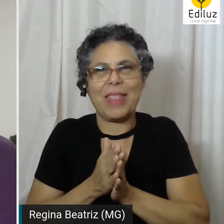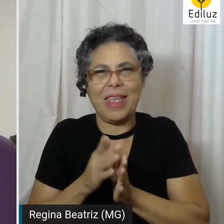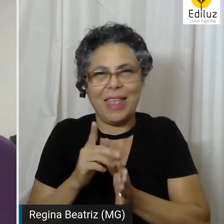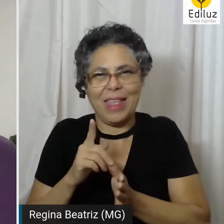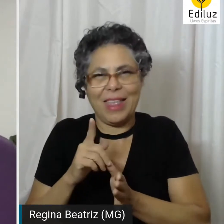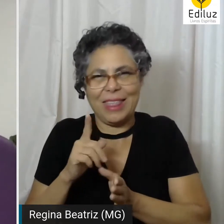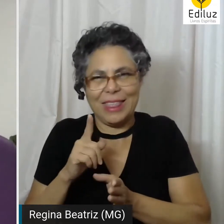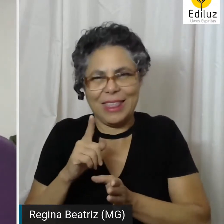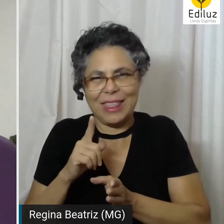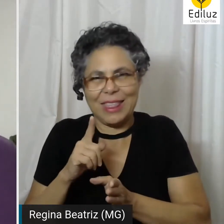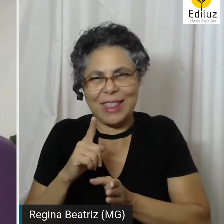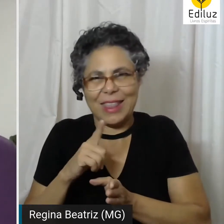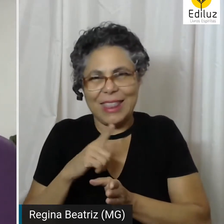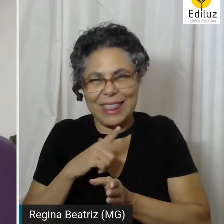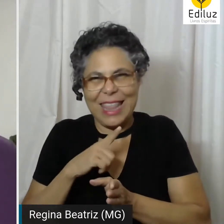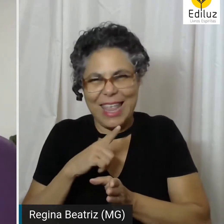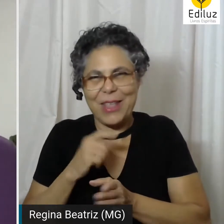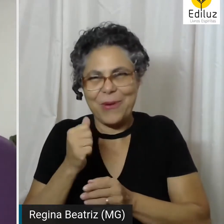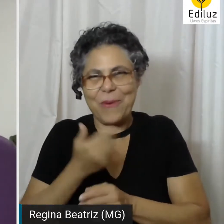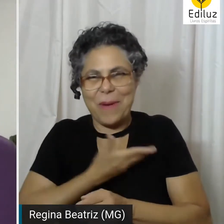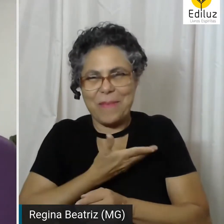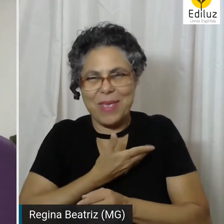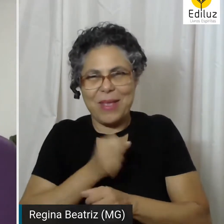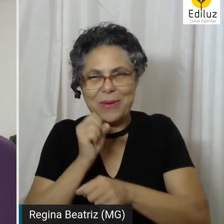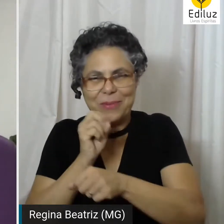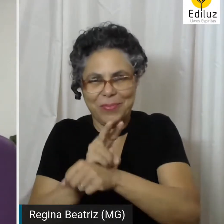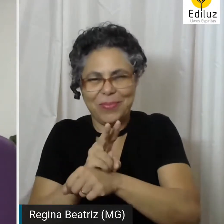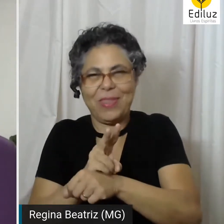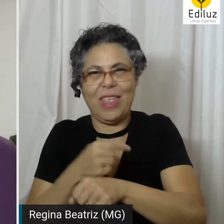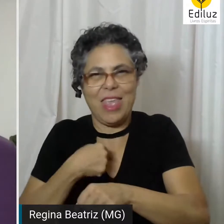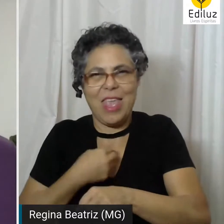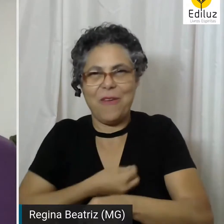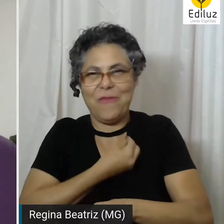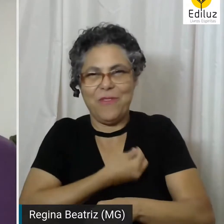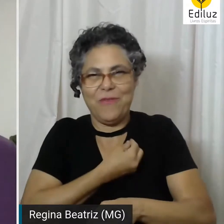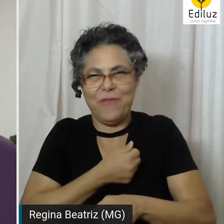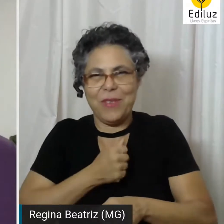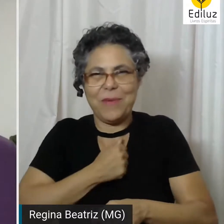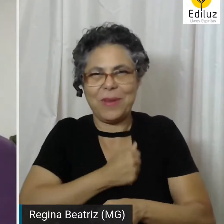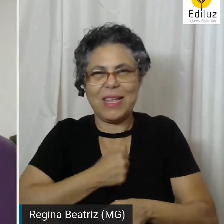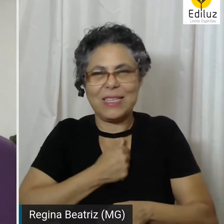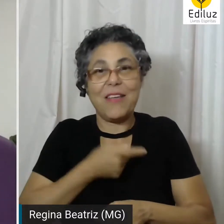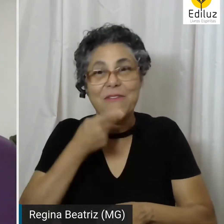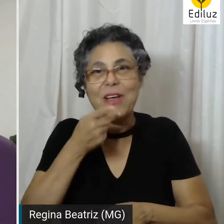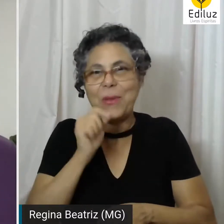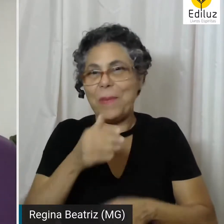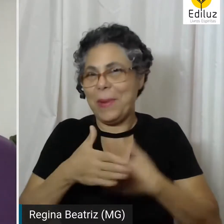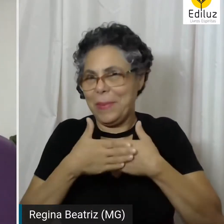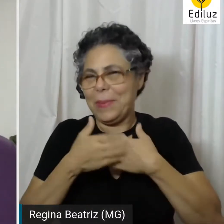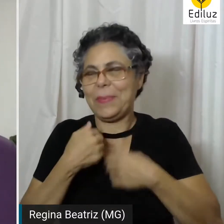espírita com o qual convivi com prazer por algum tempo, já dizia,